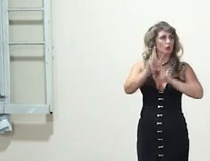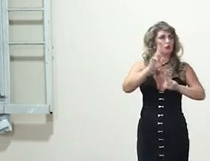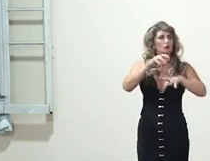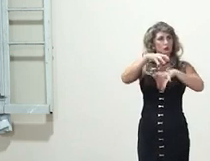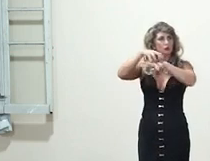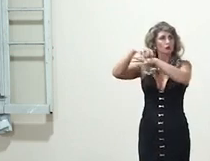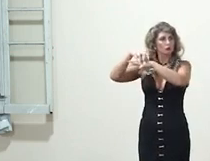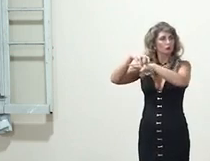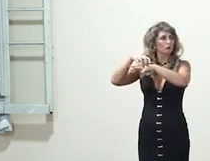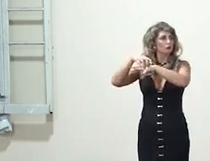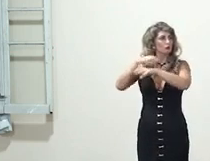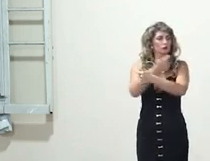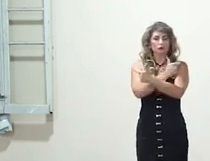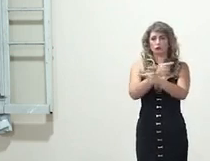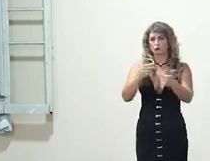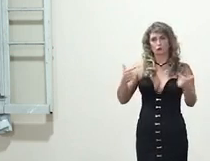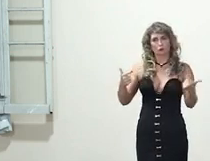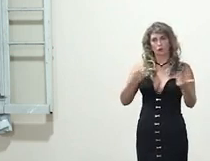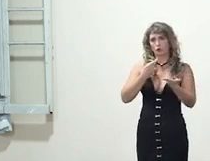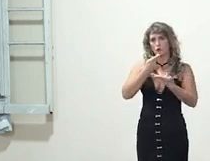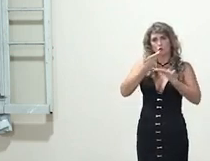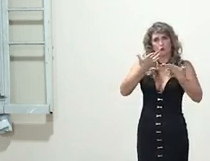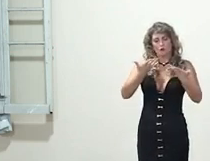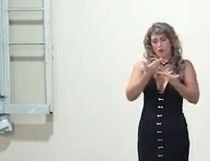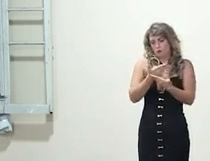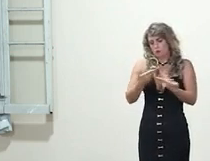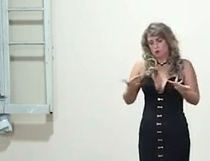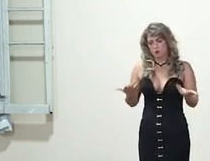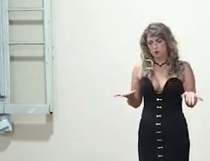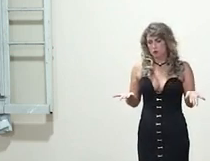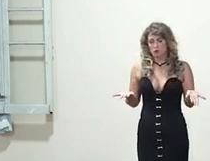turismo, não existe como falar alguma coisa